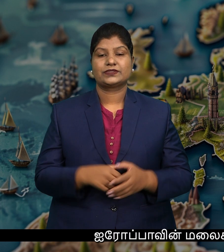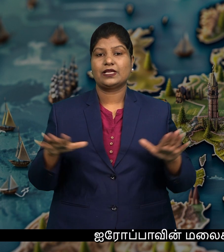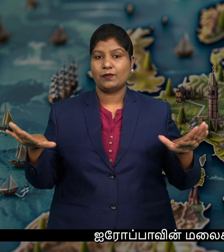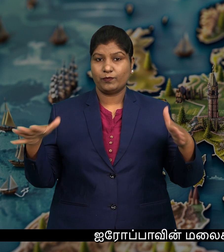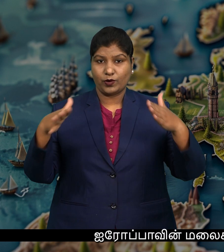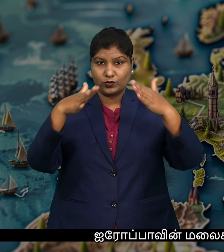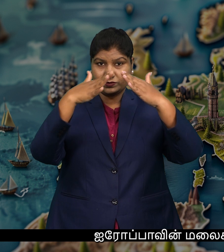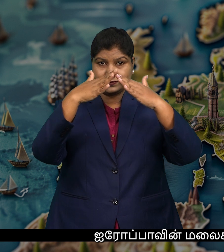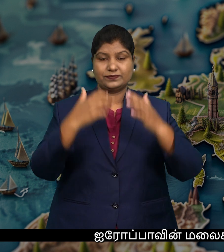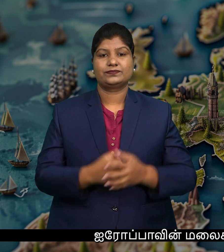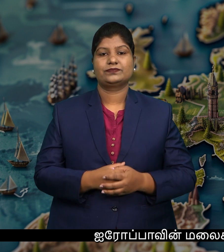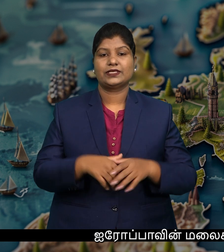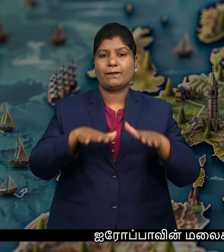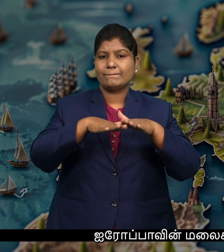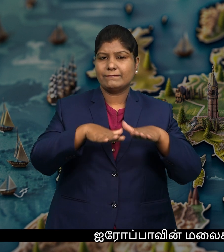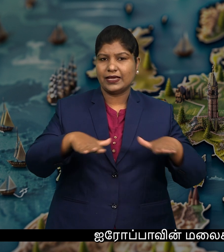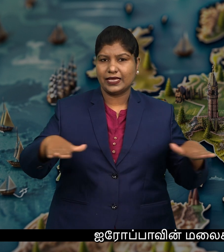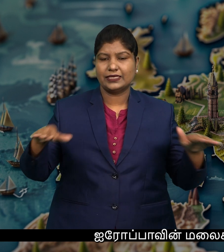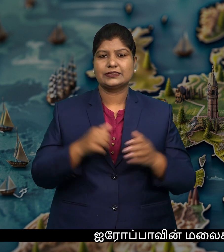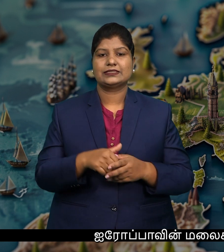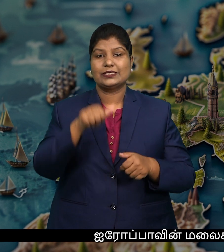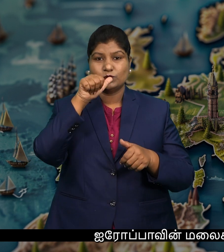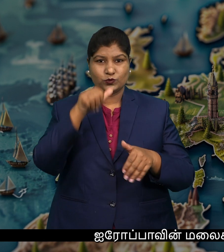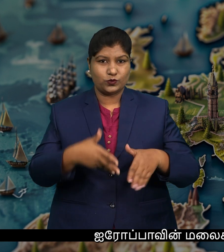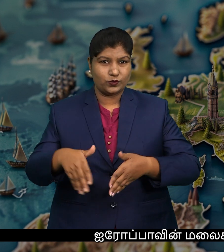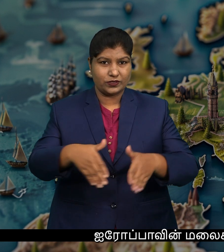ஐரோப்பாவின் மலைகள், சமவெளிகள்,